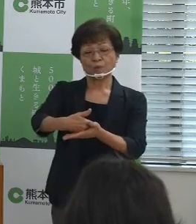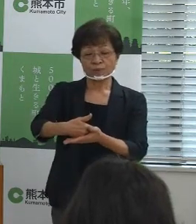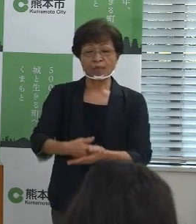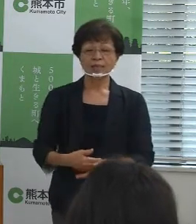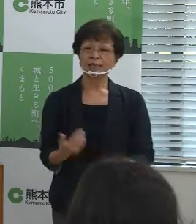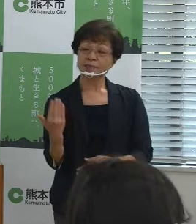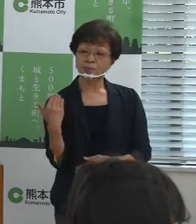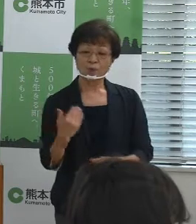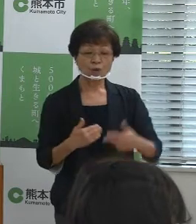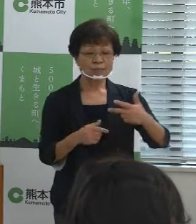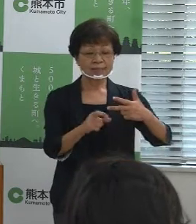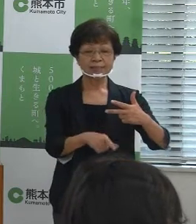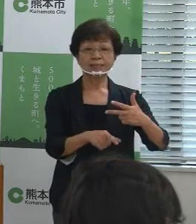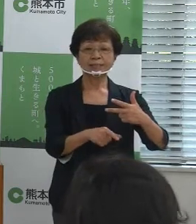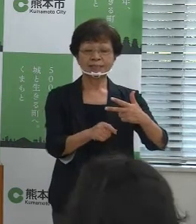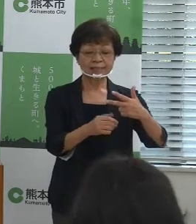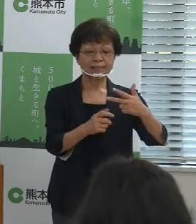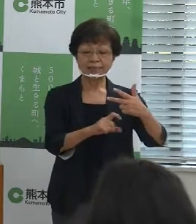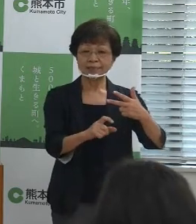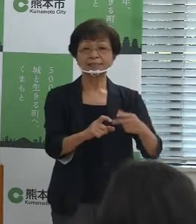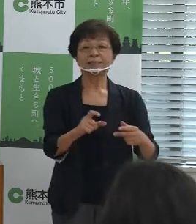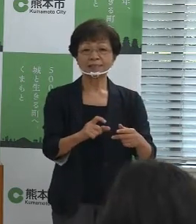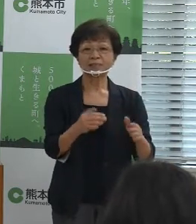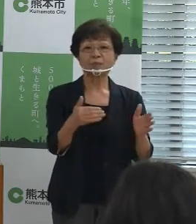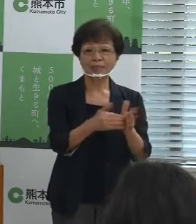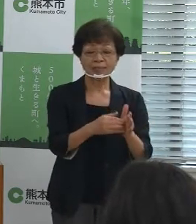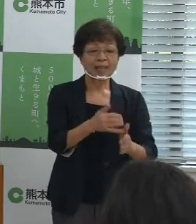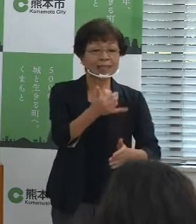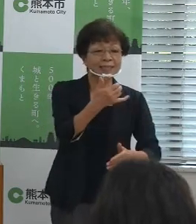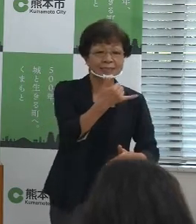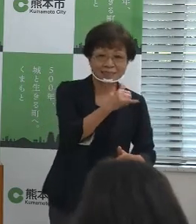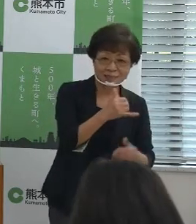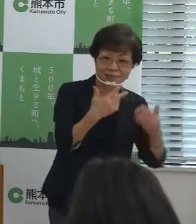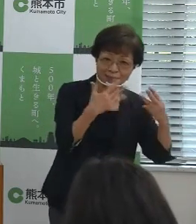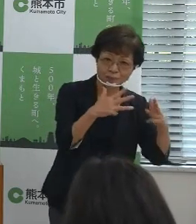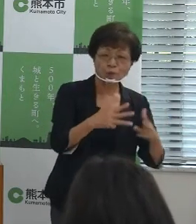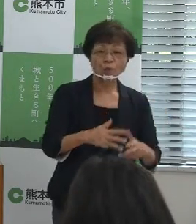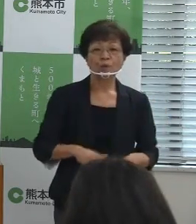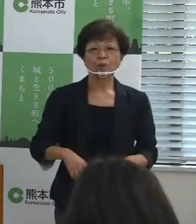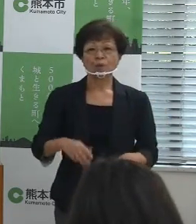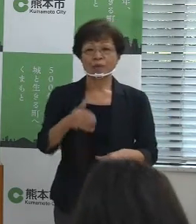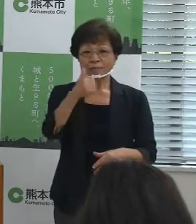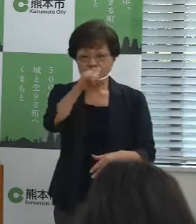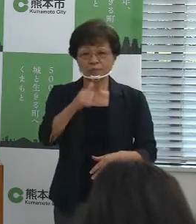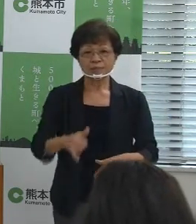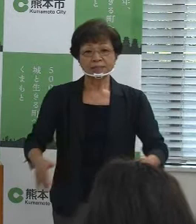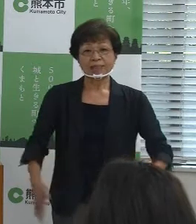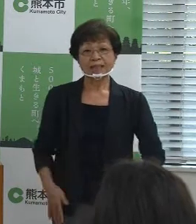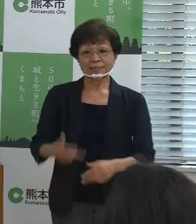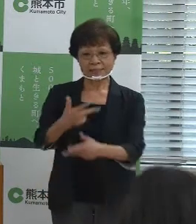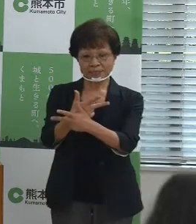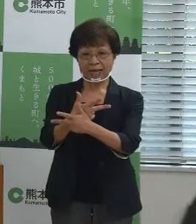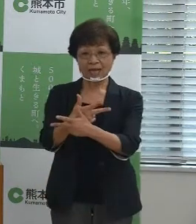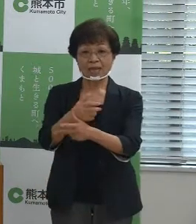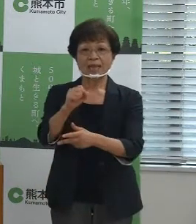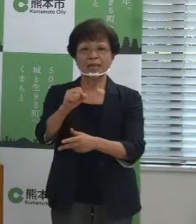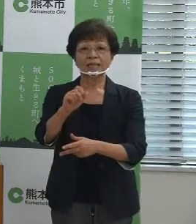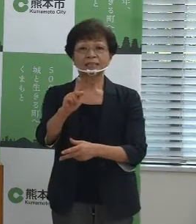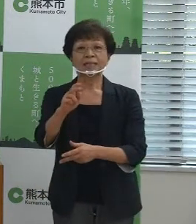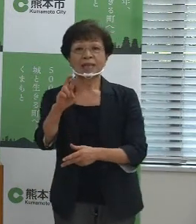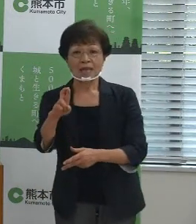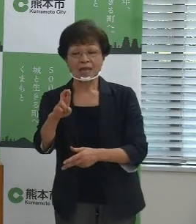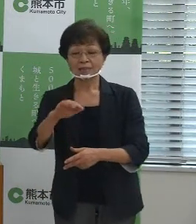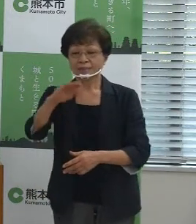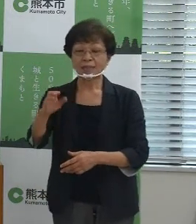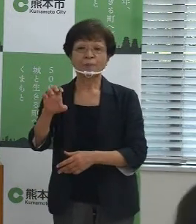日までに八代市、人吉市、芦北町、相良村、山